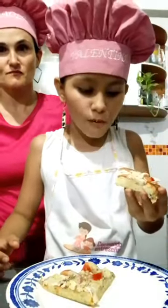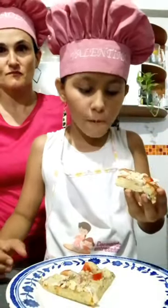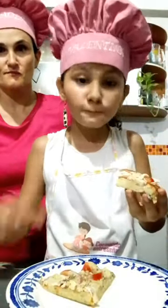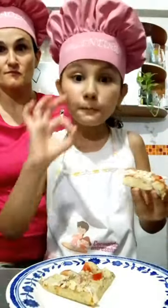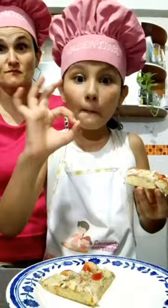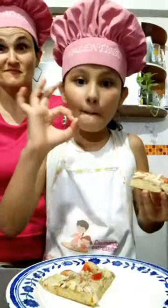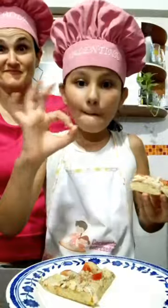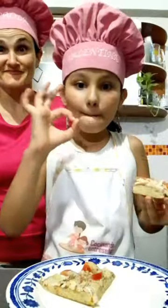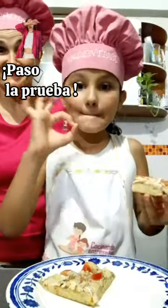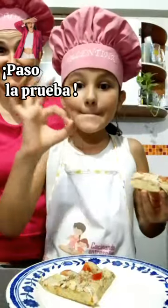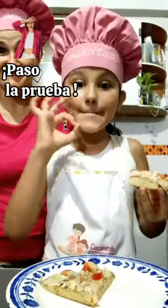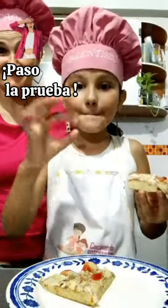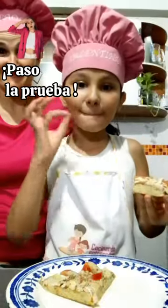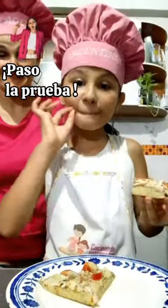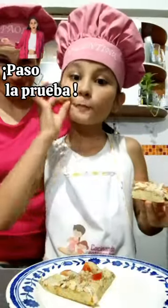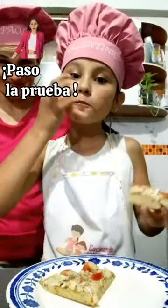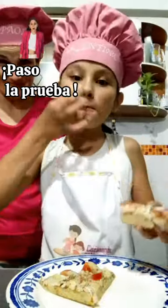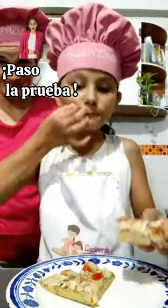Sabe muy rica esta pizza.